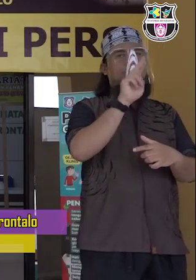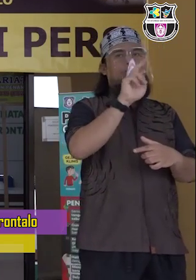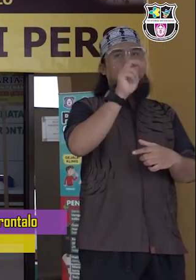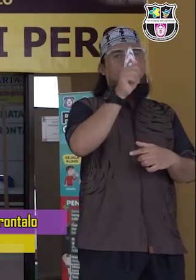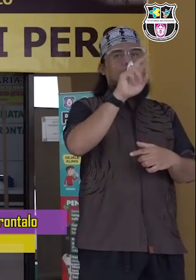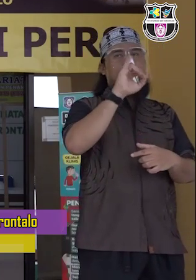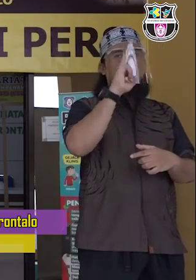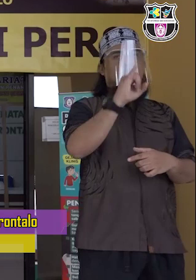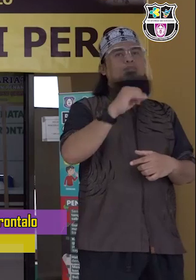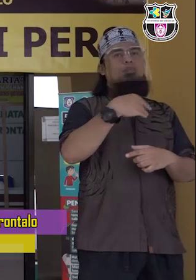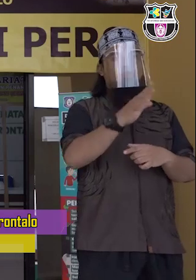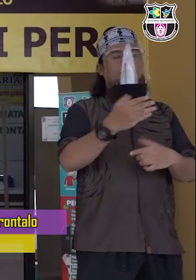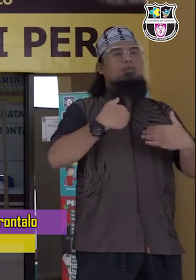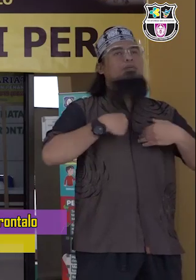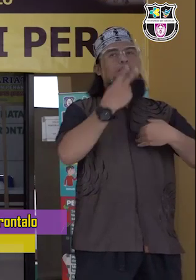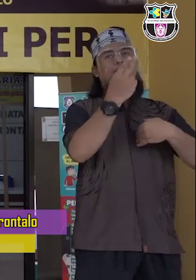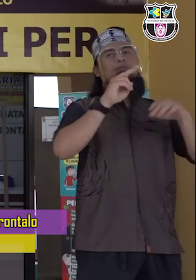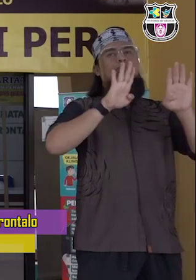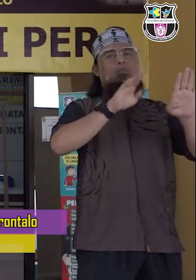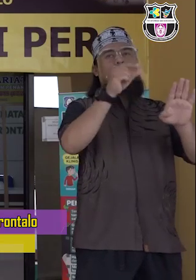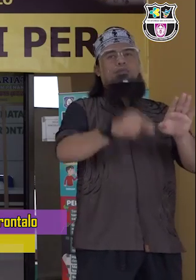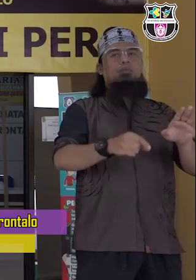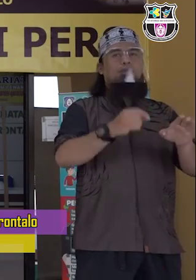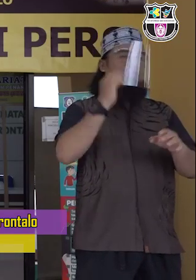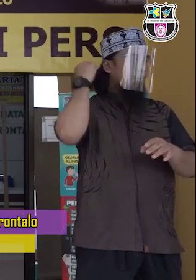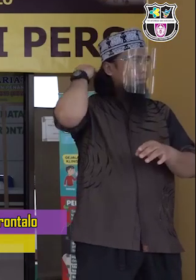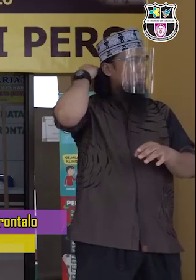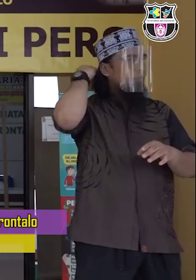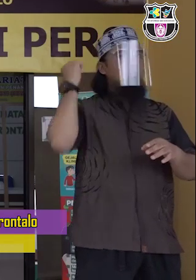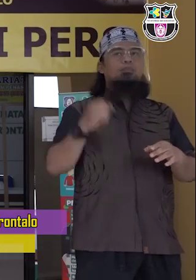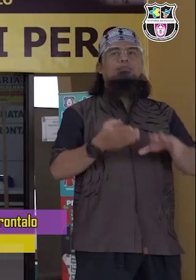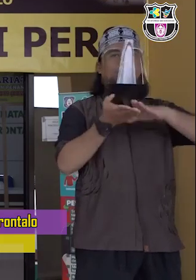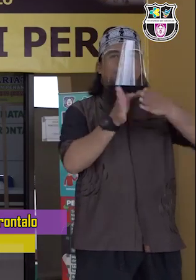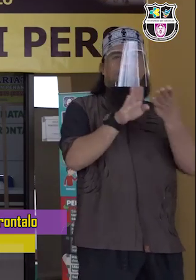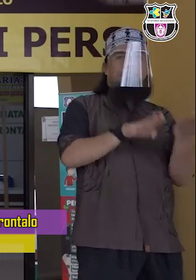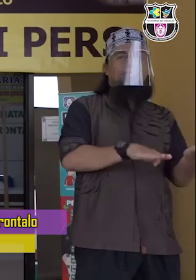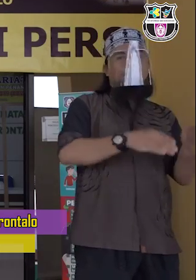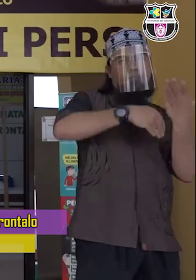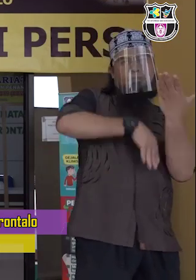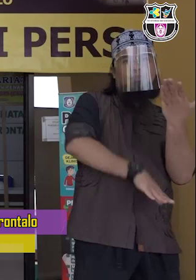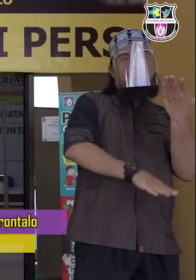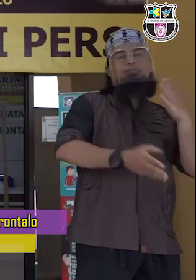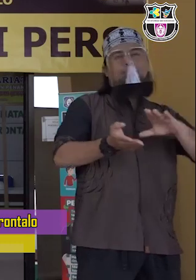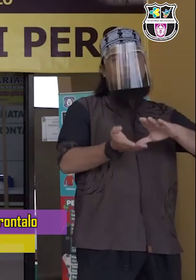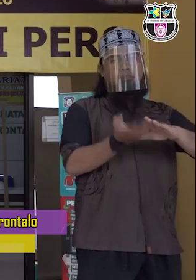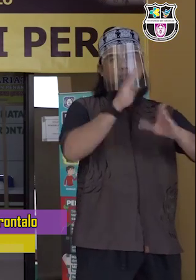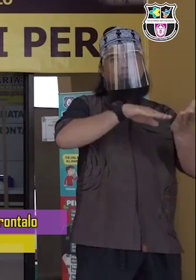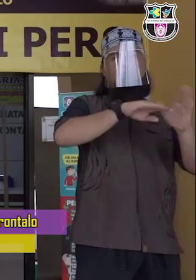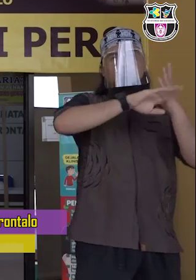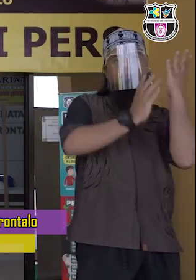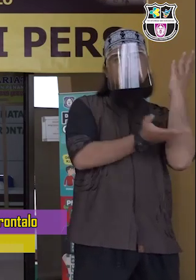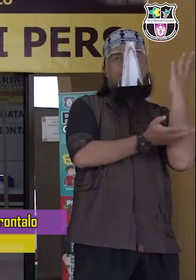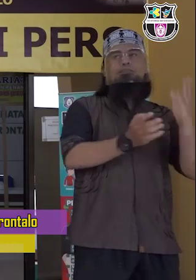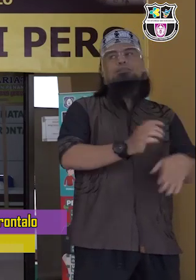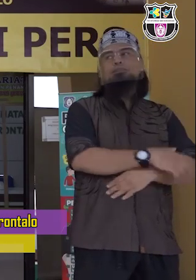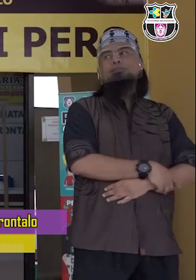meninggal. Dibanding tahun 2019, dari Januari sampai dengan Desember ada 40 ibu yang